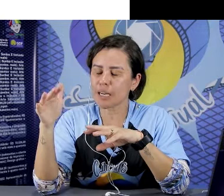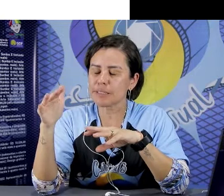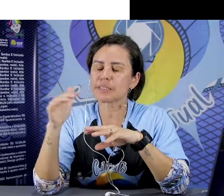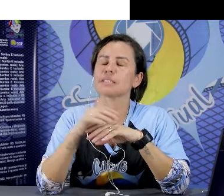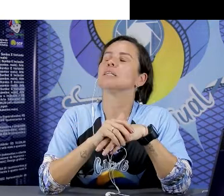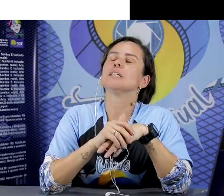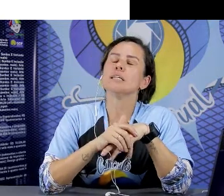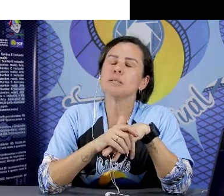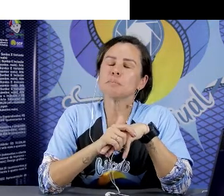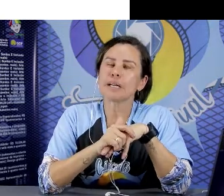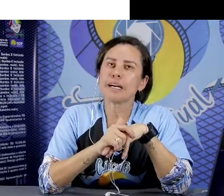educacionais para